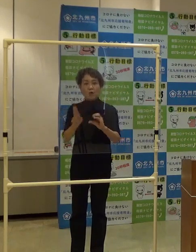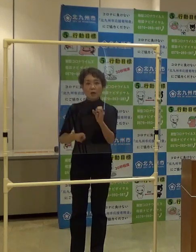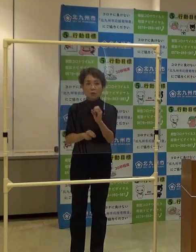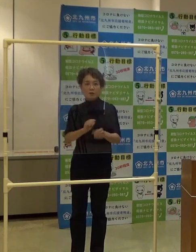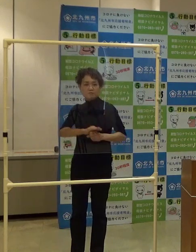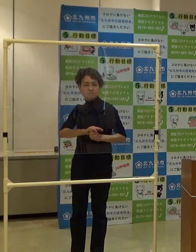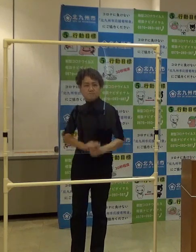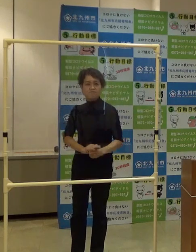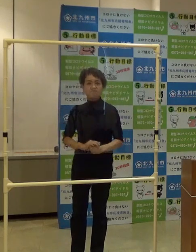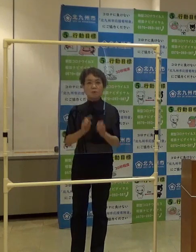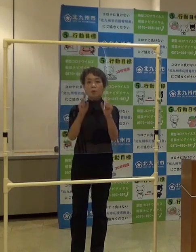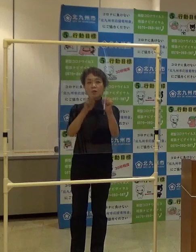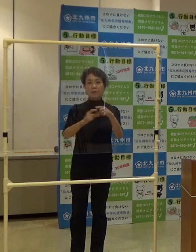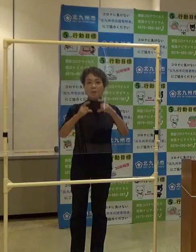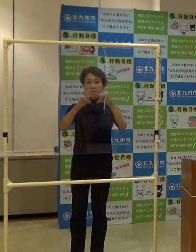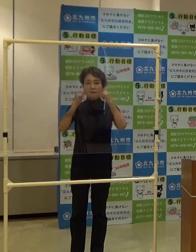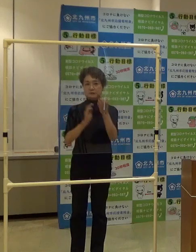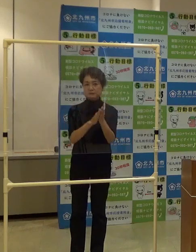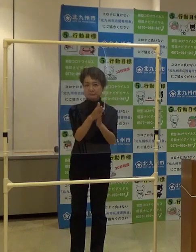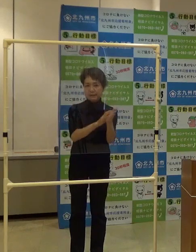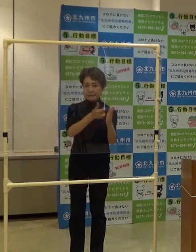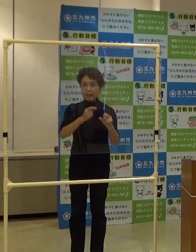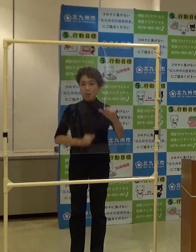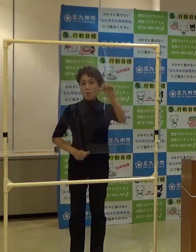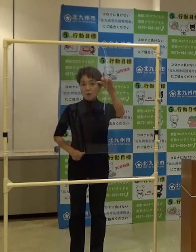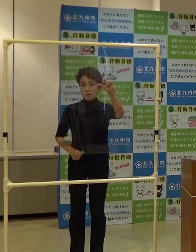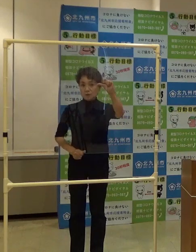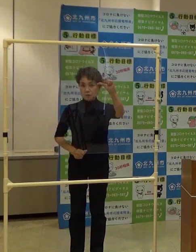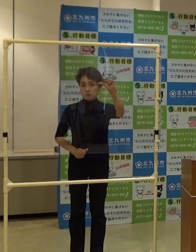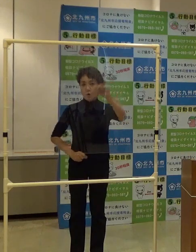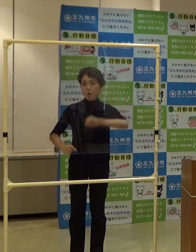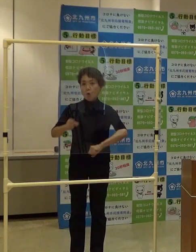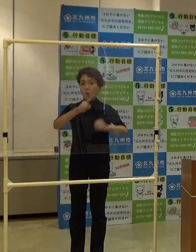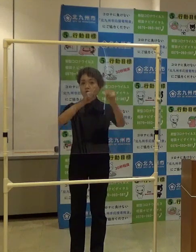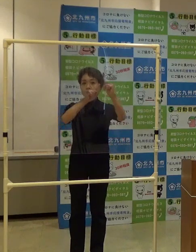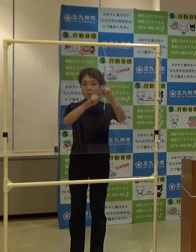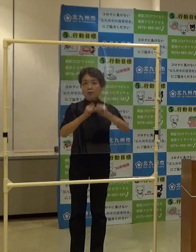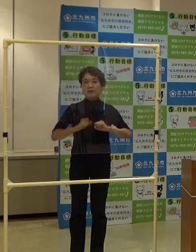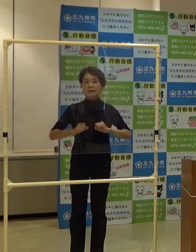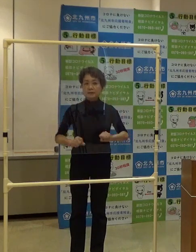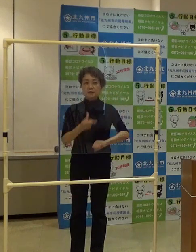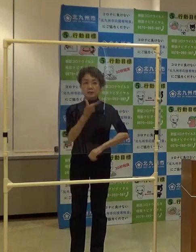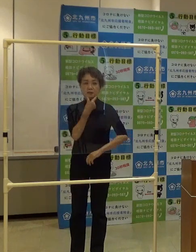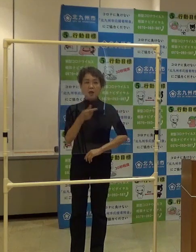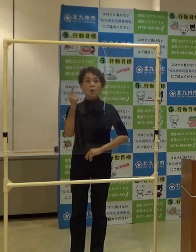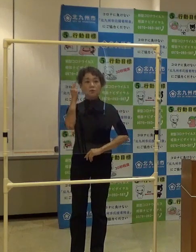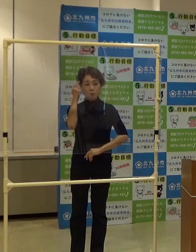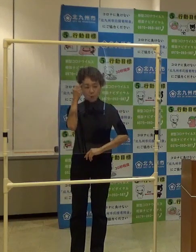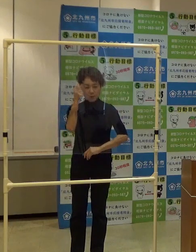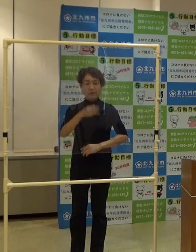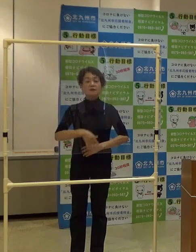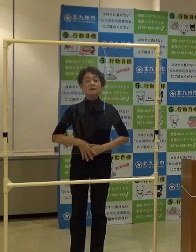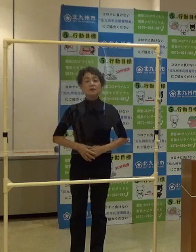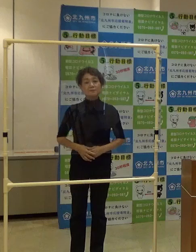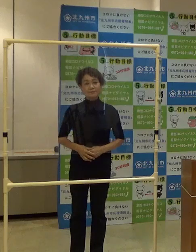、マスク、手洗いなど5つの行動目標を実践をしていただきたいと思っております。